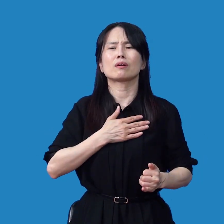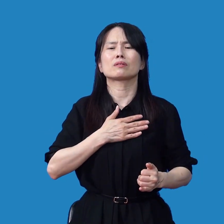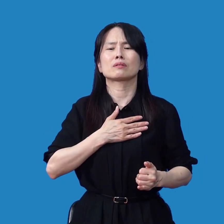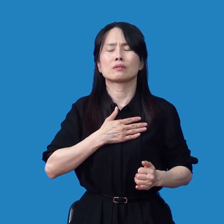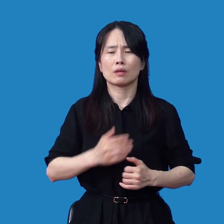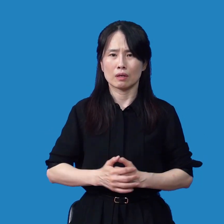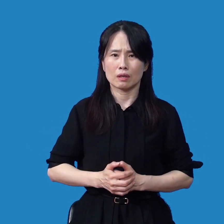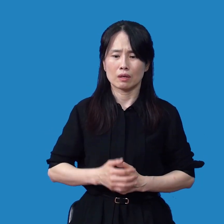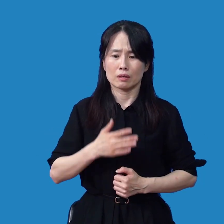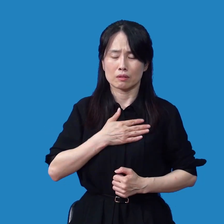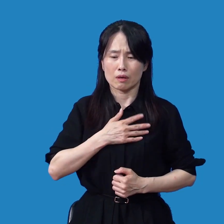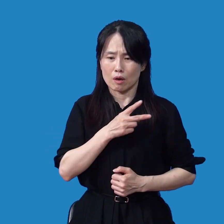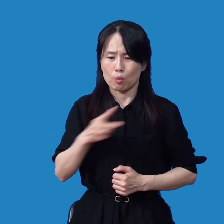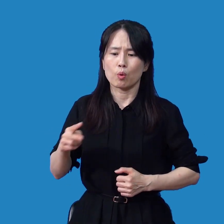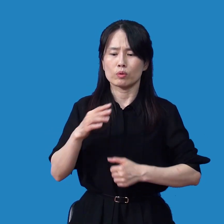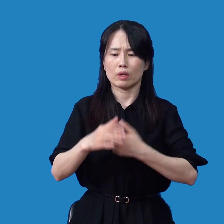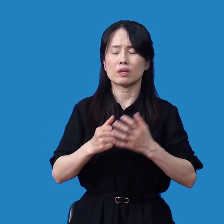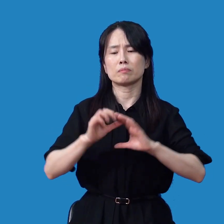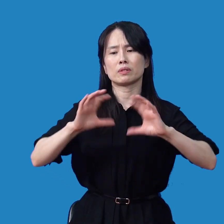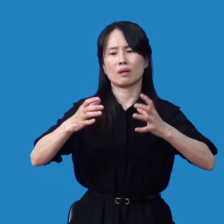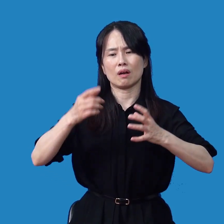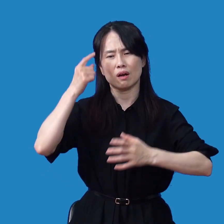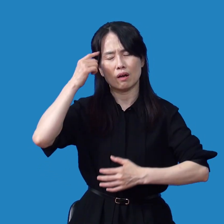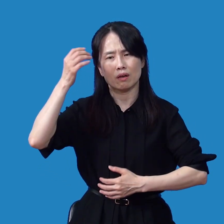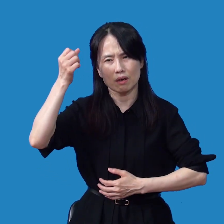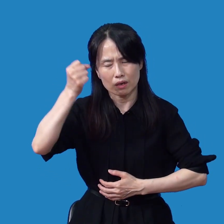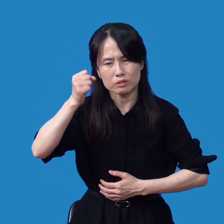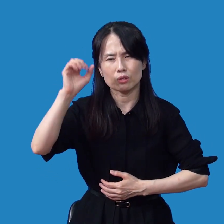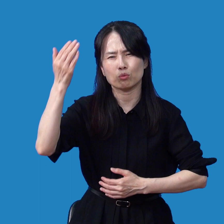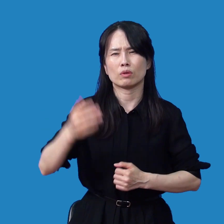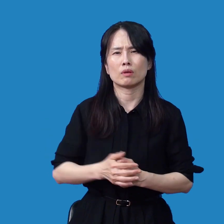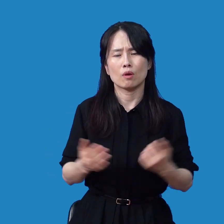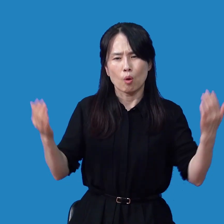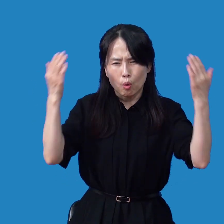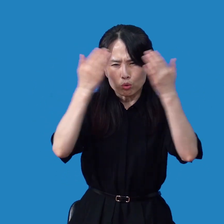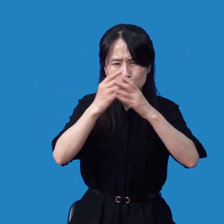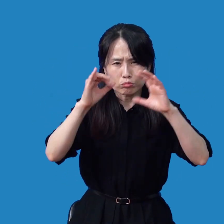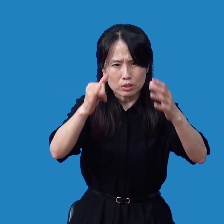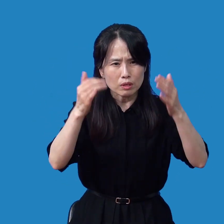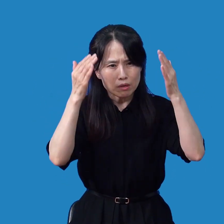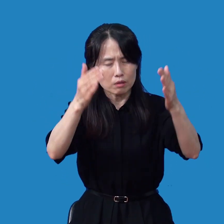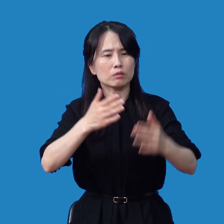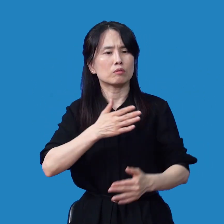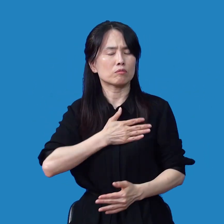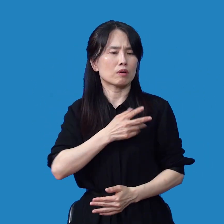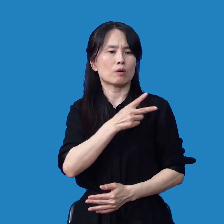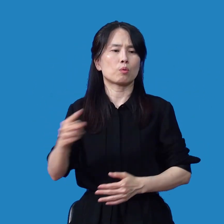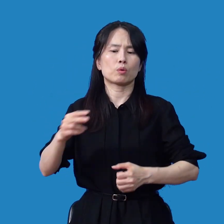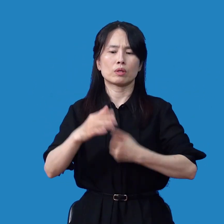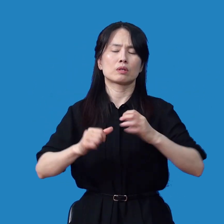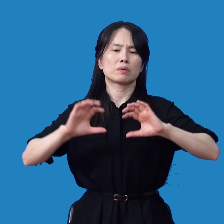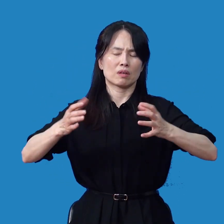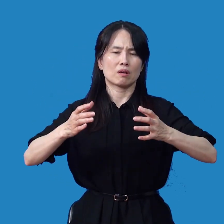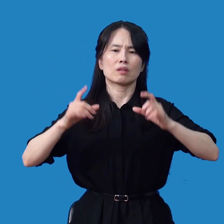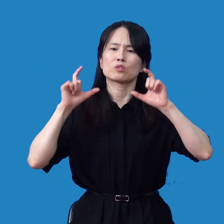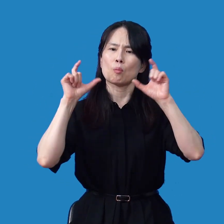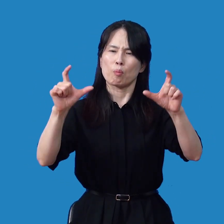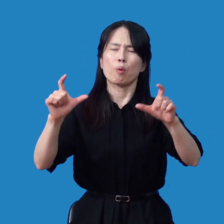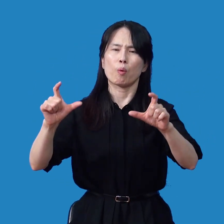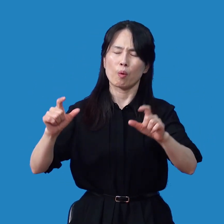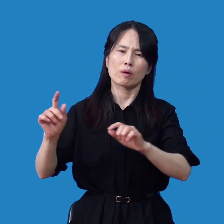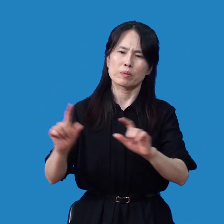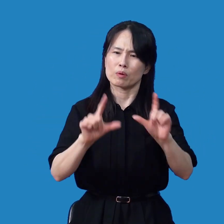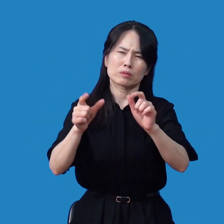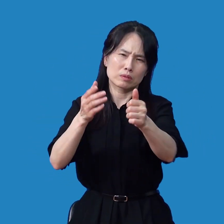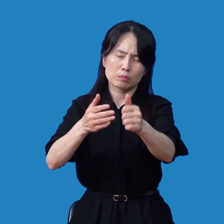나라입니다. 어두운 세상을 향해서 내가 바로 하나님의 나라다 선포하며 나아가십시오. 내가 무너지면